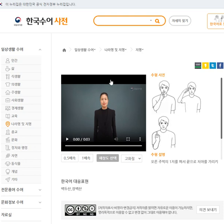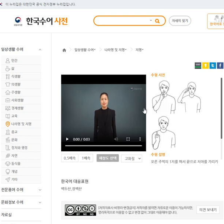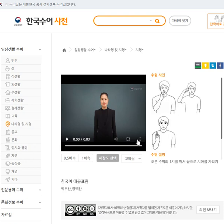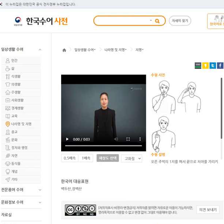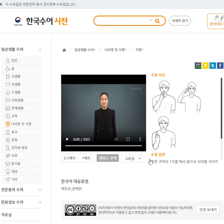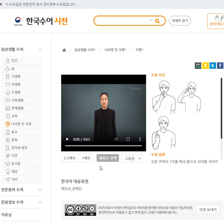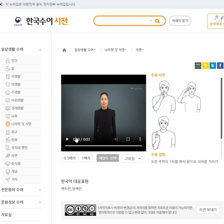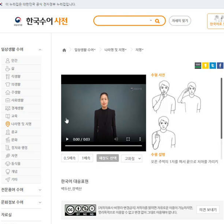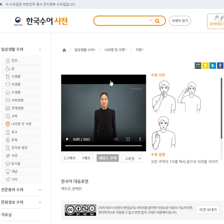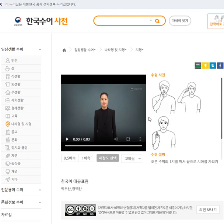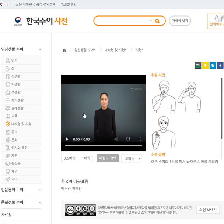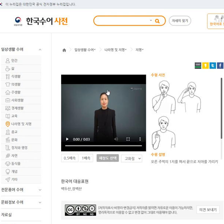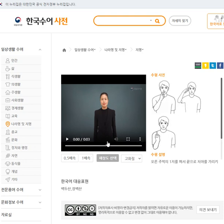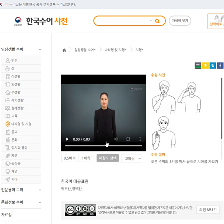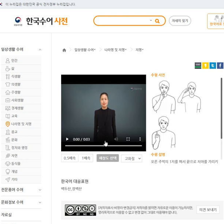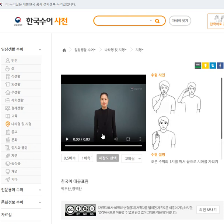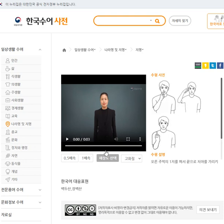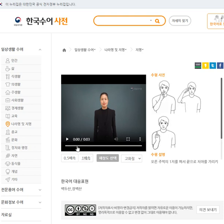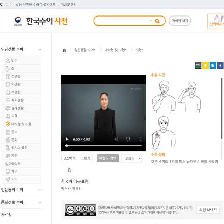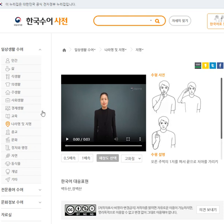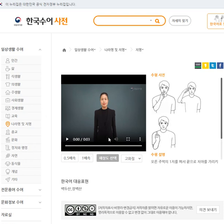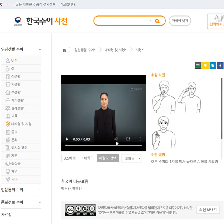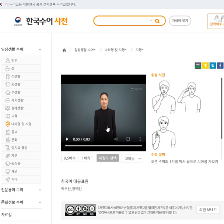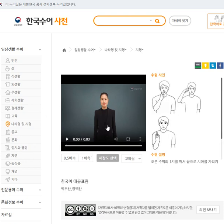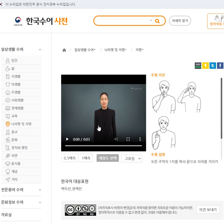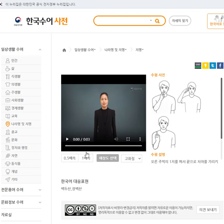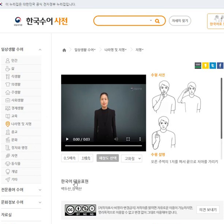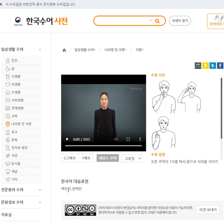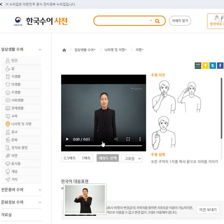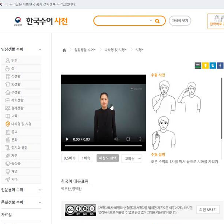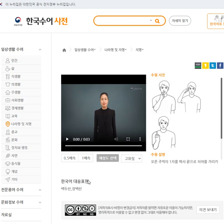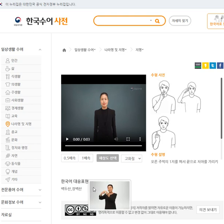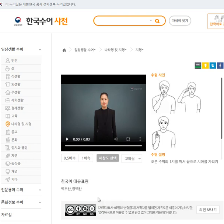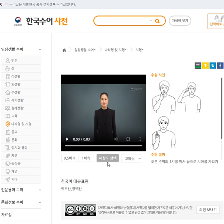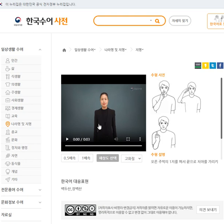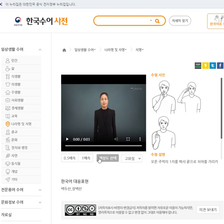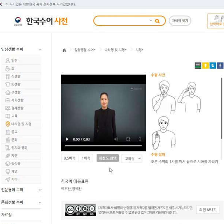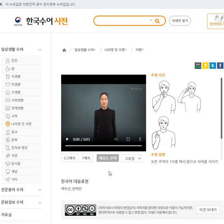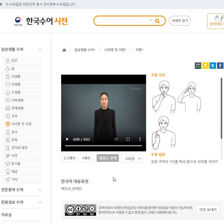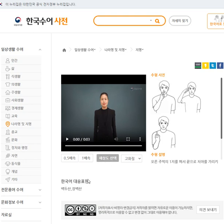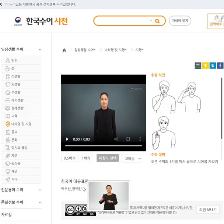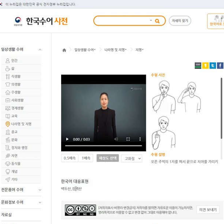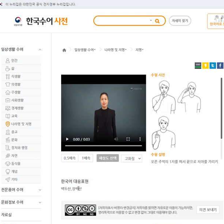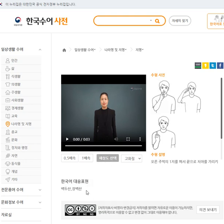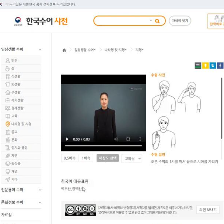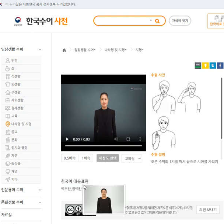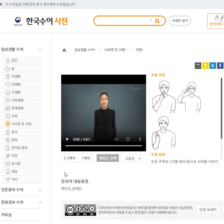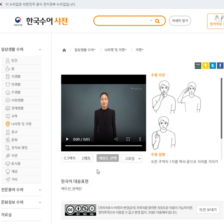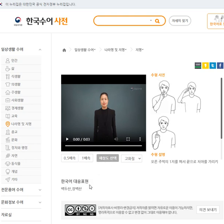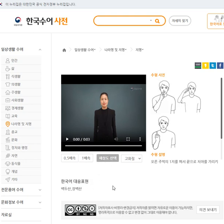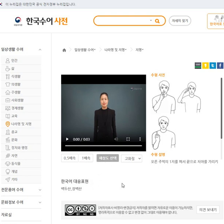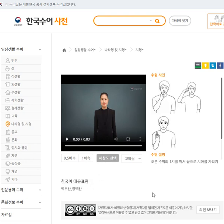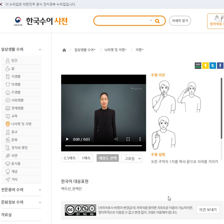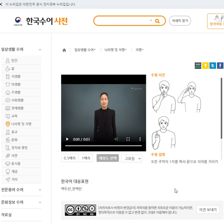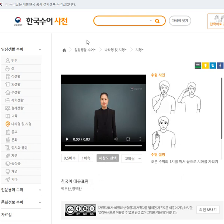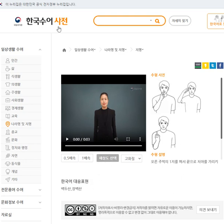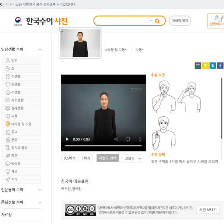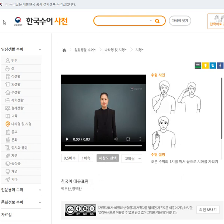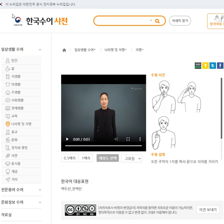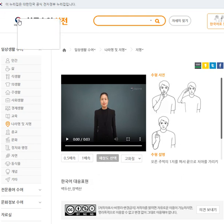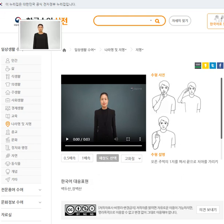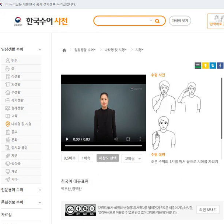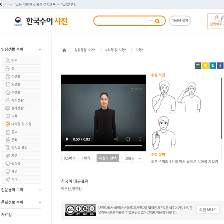우리는 이렇게 부를 수 있는데 중국은 그렇게 안 부르잖아요. 근데 이걸 같은 표현으로 지금 표현하라고 지금 사전에